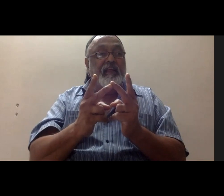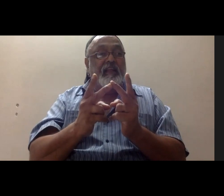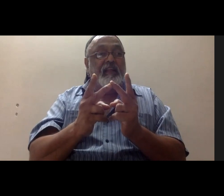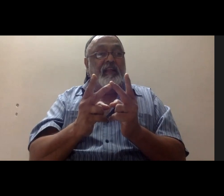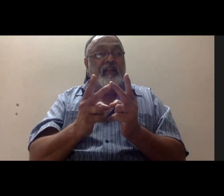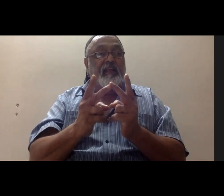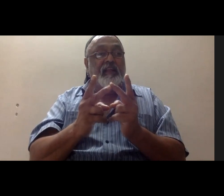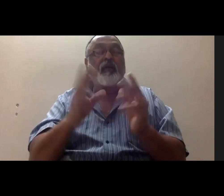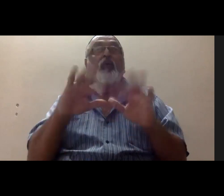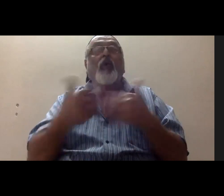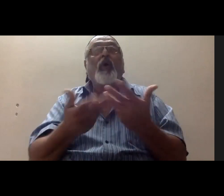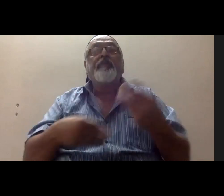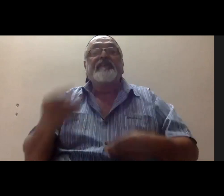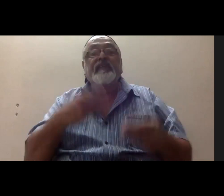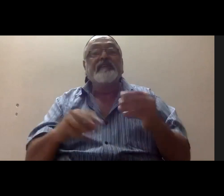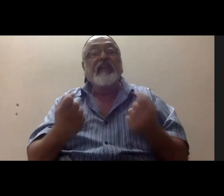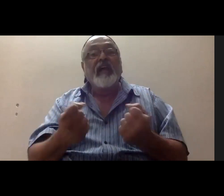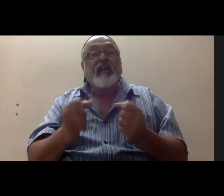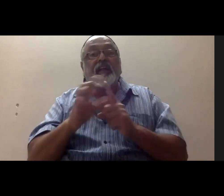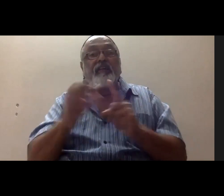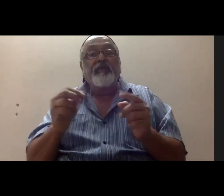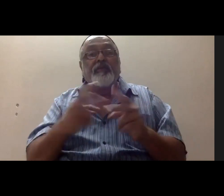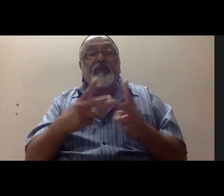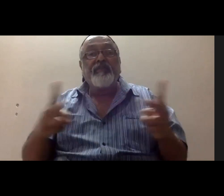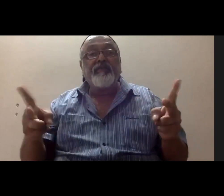बिजनेस कर सकता है और करने वाला है तो उसको